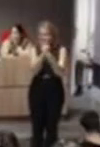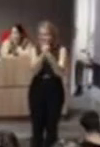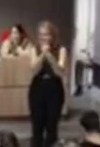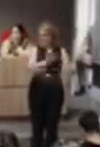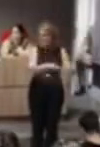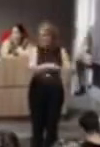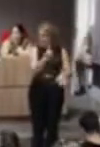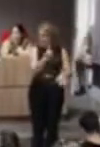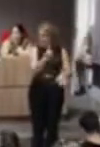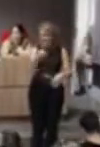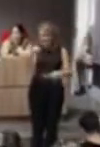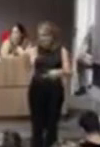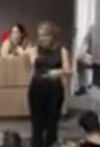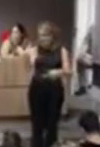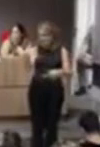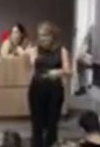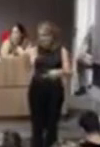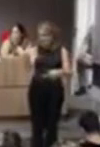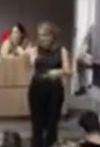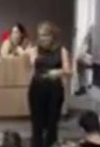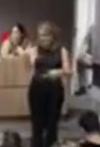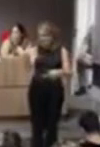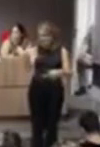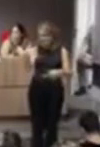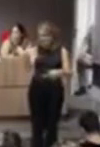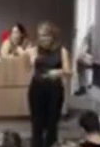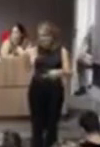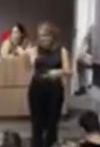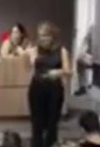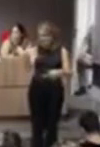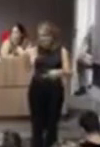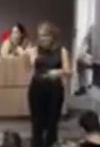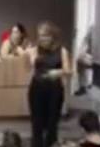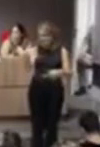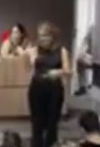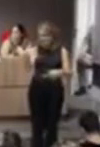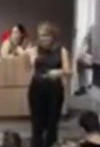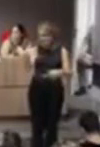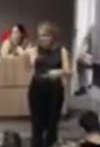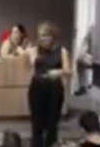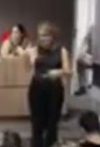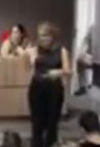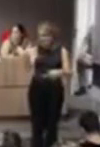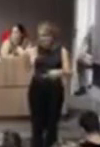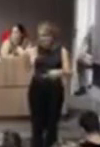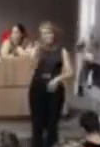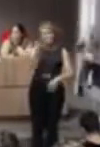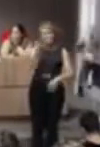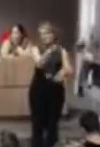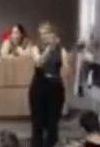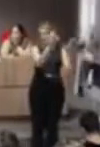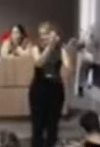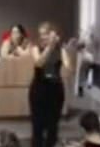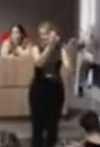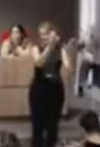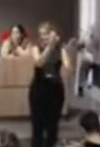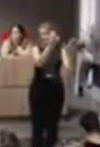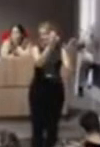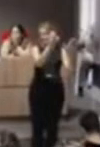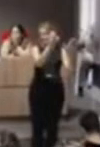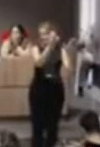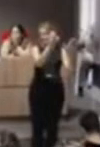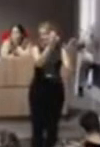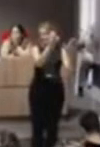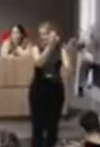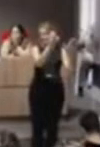pode ir para a família, ou ir para a casa de alguém, ou pode se reinserir. Mas o juiz diz não, ele vai ficar. É o juiz que legisla sobre